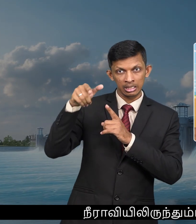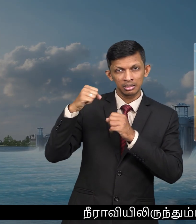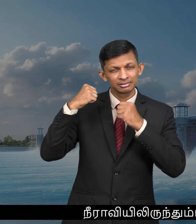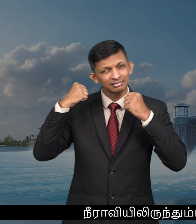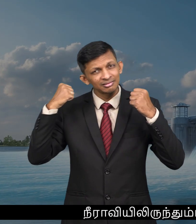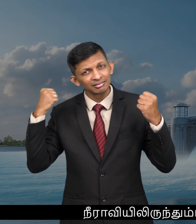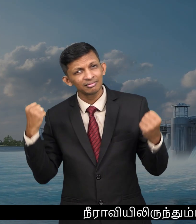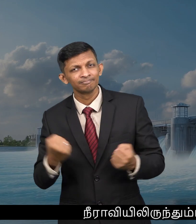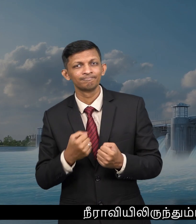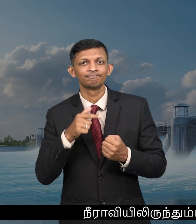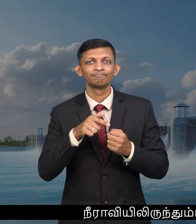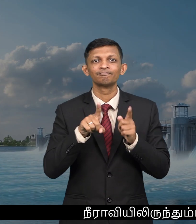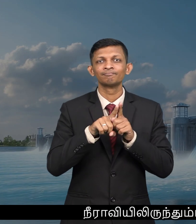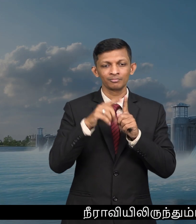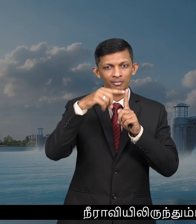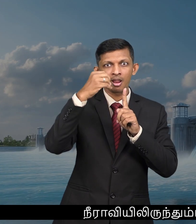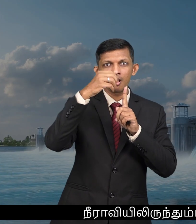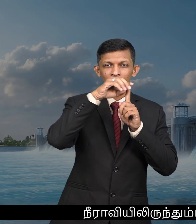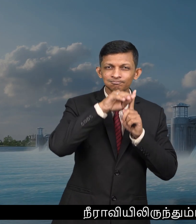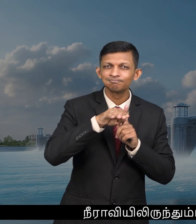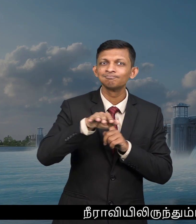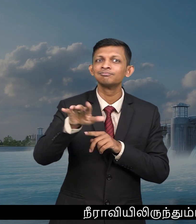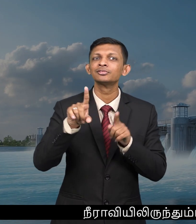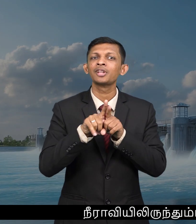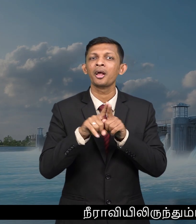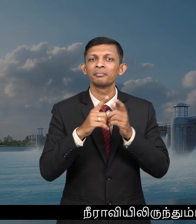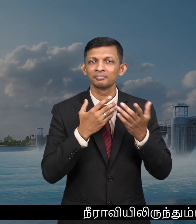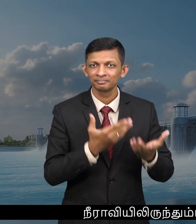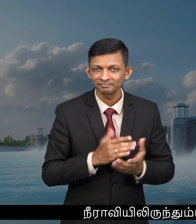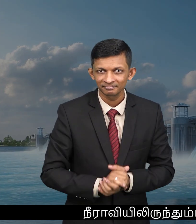நீராவியில் இருந்தும் மின்சாரம் தயாரிக்க முடியும்.